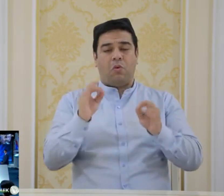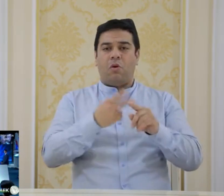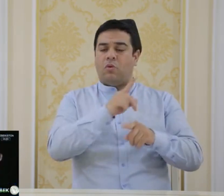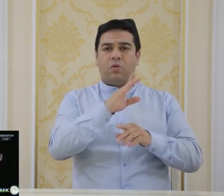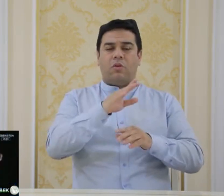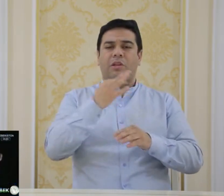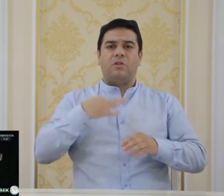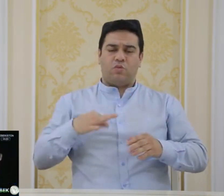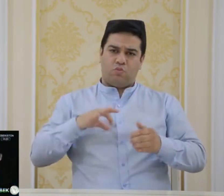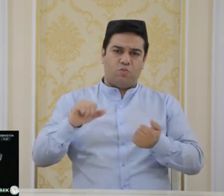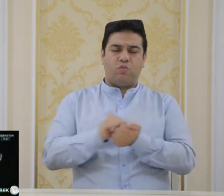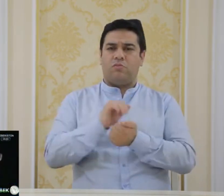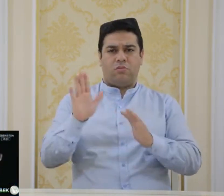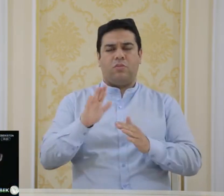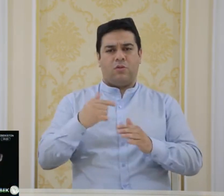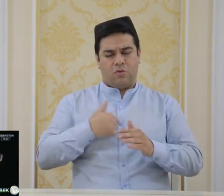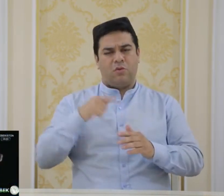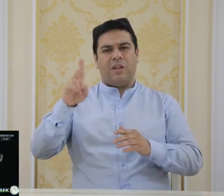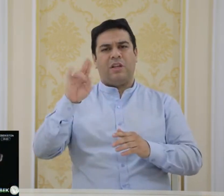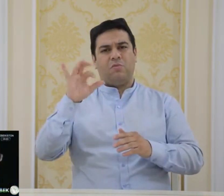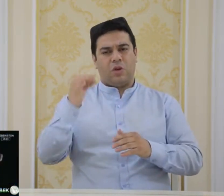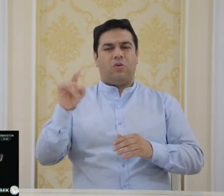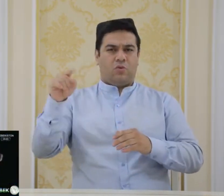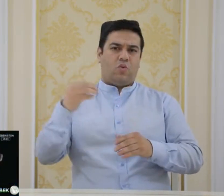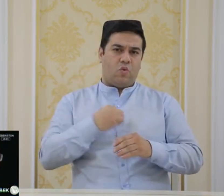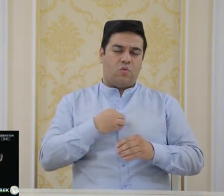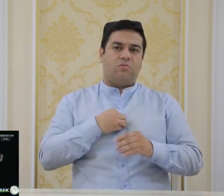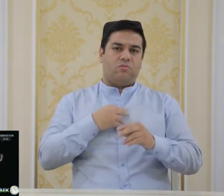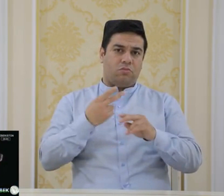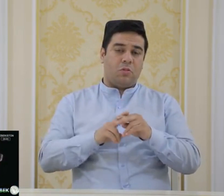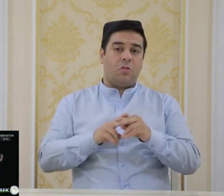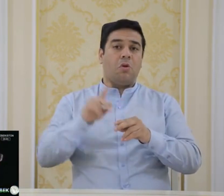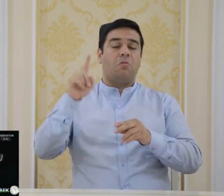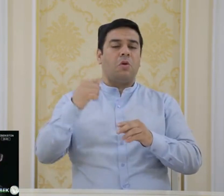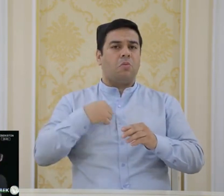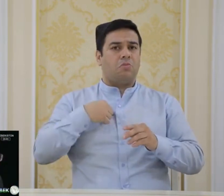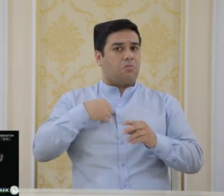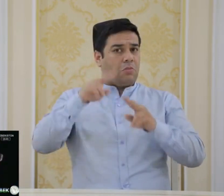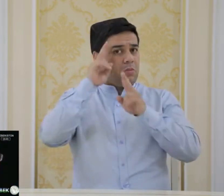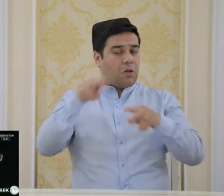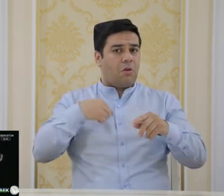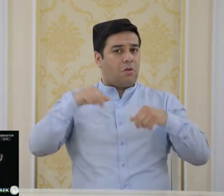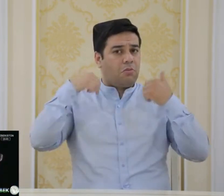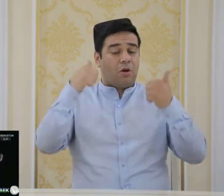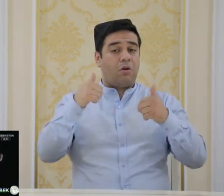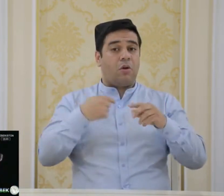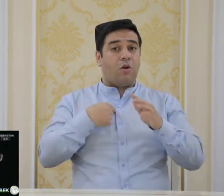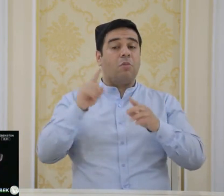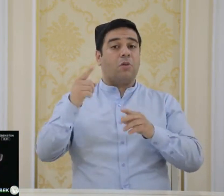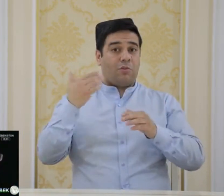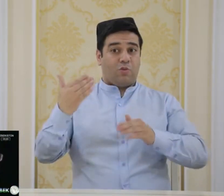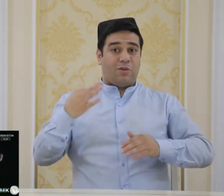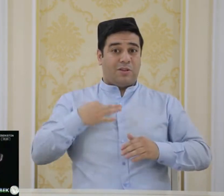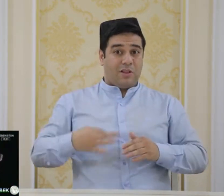ham, mani shunaqa ma'qullatib, shuni ular uzoqni ko'zlashgan ekan, o'sha vaqtlari